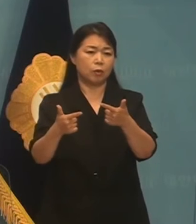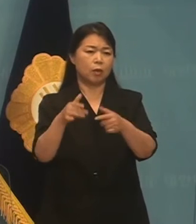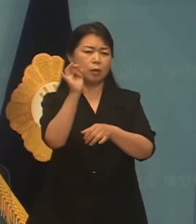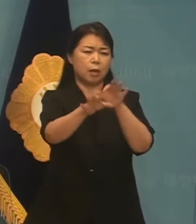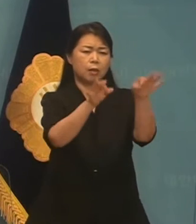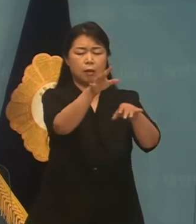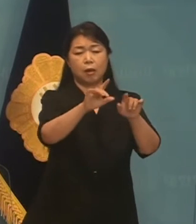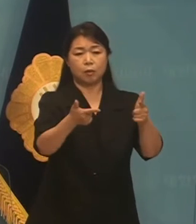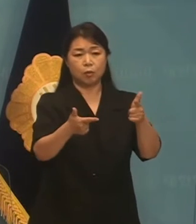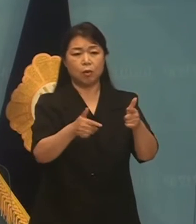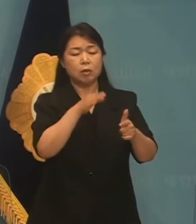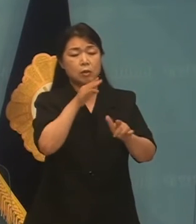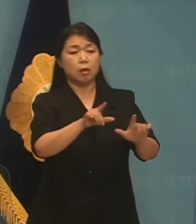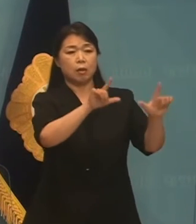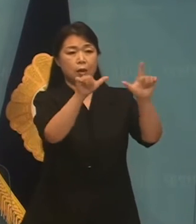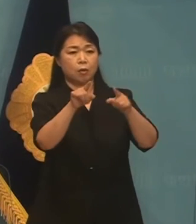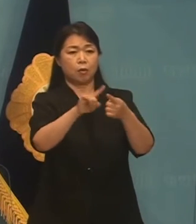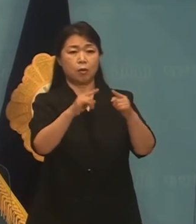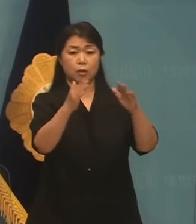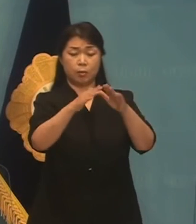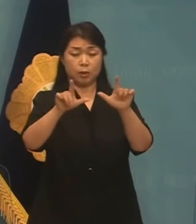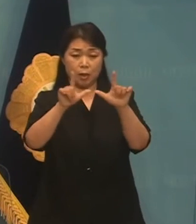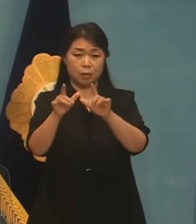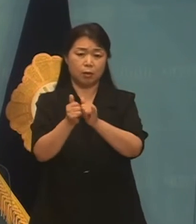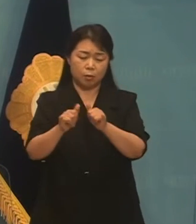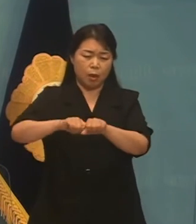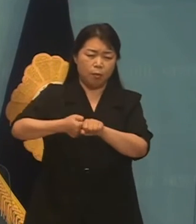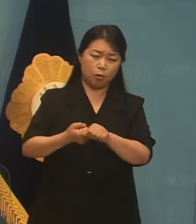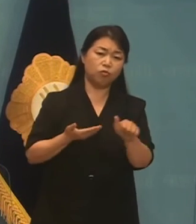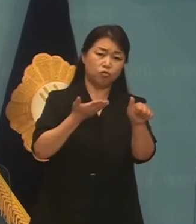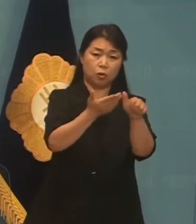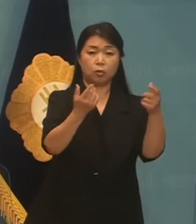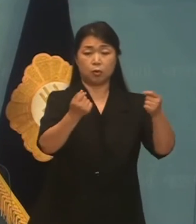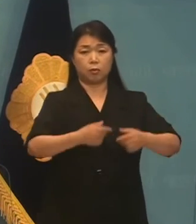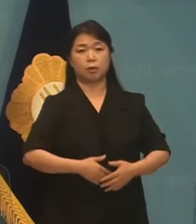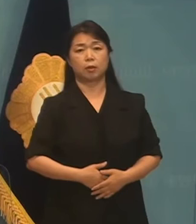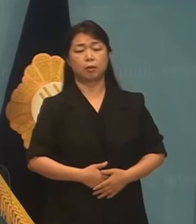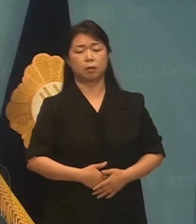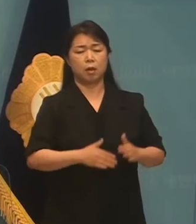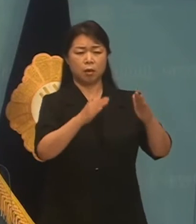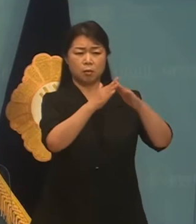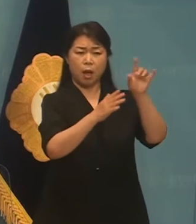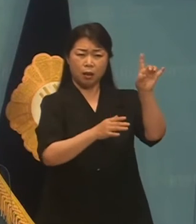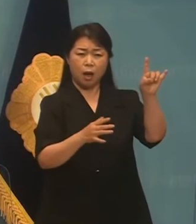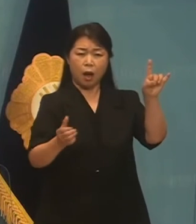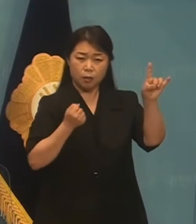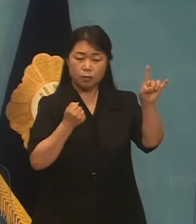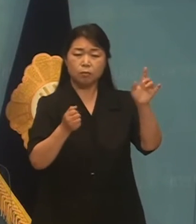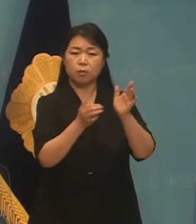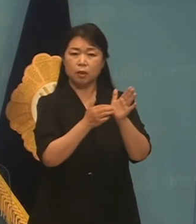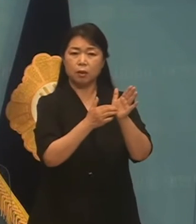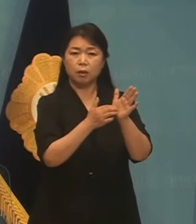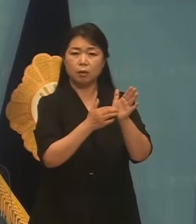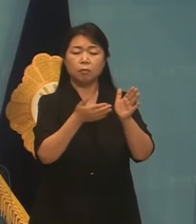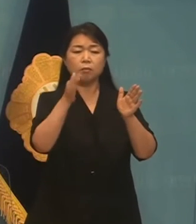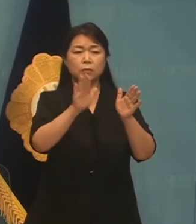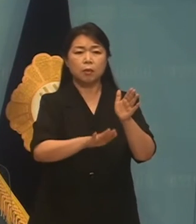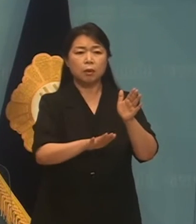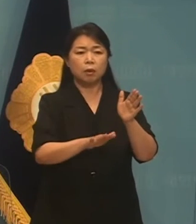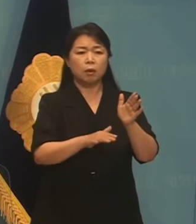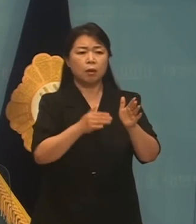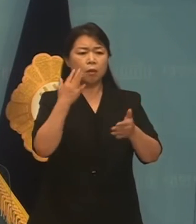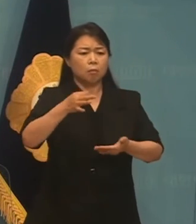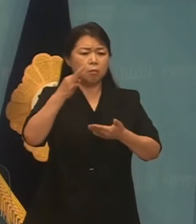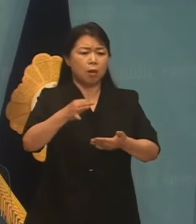집과 그 집에 사는 사람에 대한 증거입니다. 하나밖에 없는 주택의 미실은